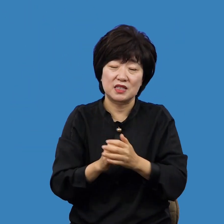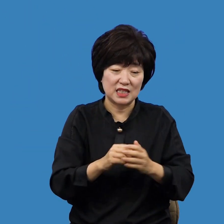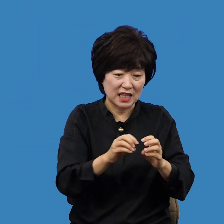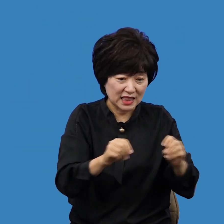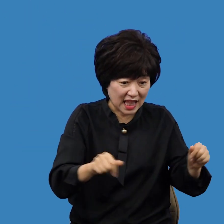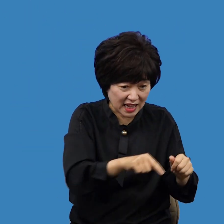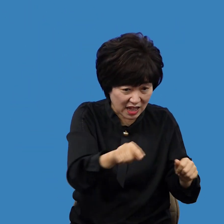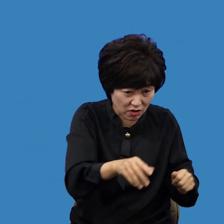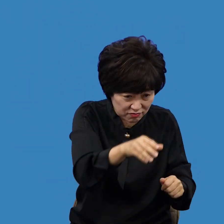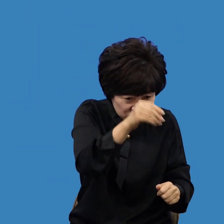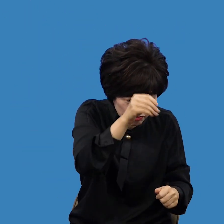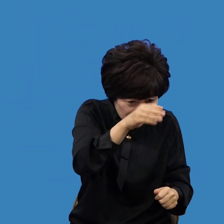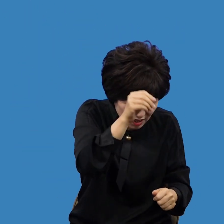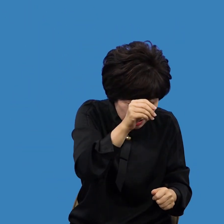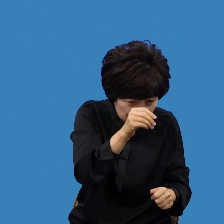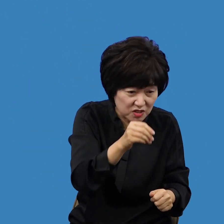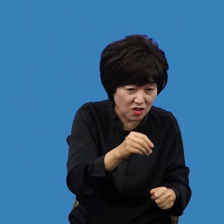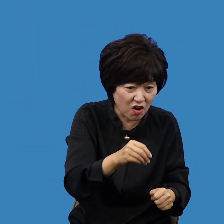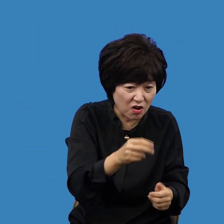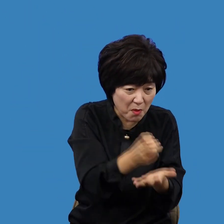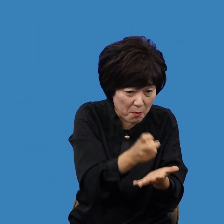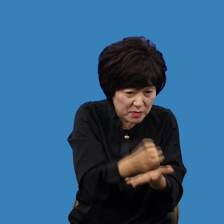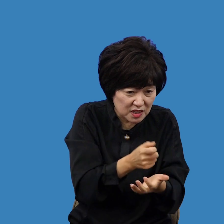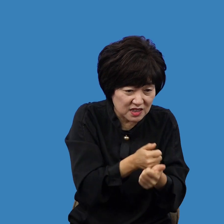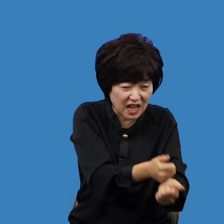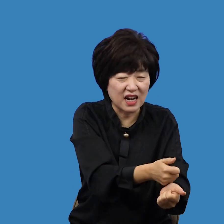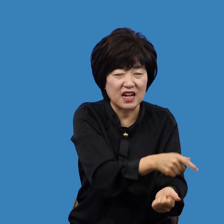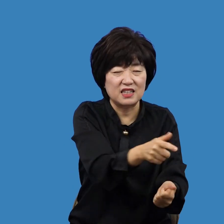뽑아내는, 이게 이제 그 결과라는 거죠.